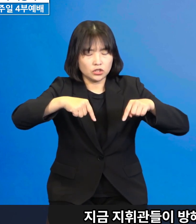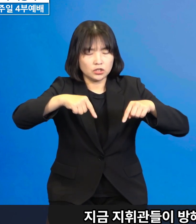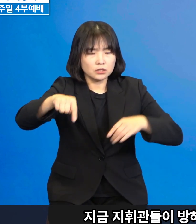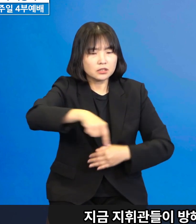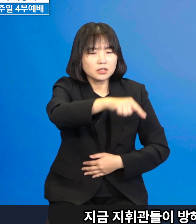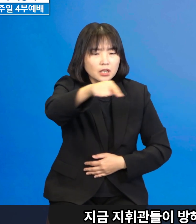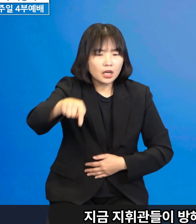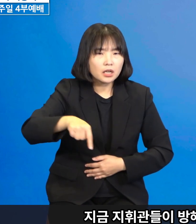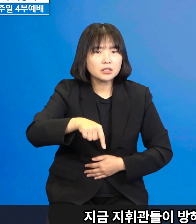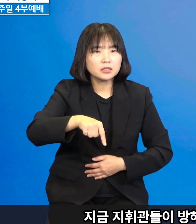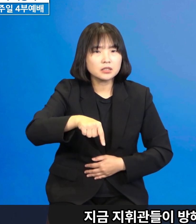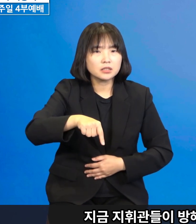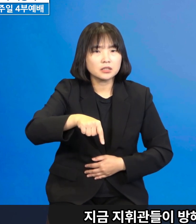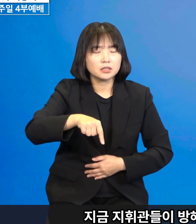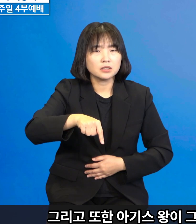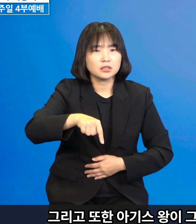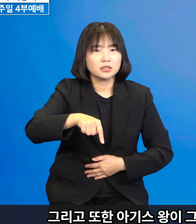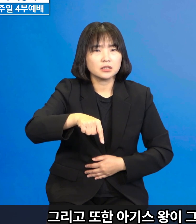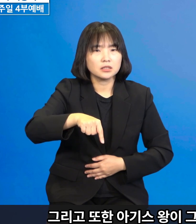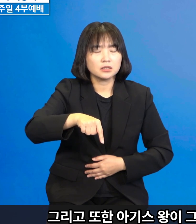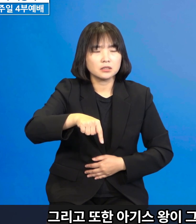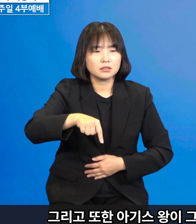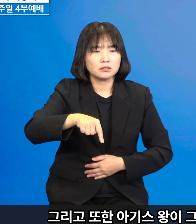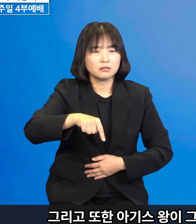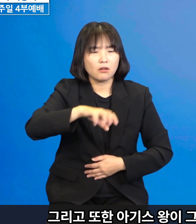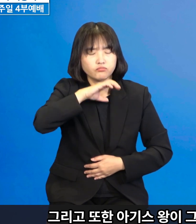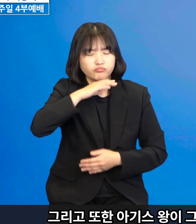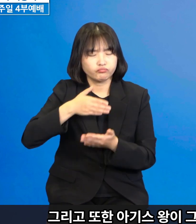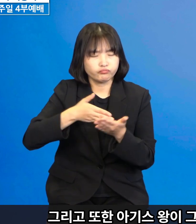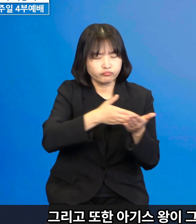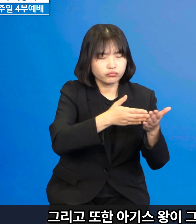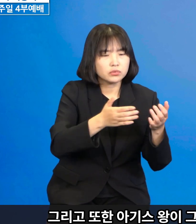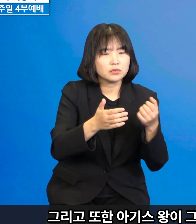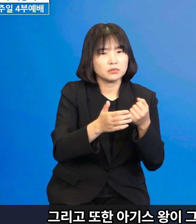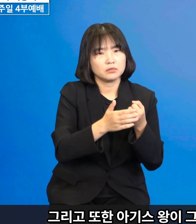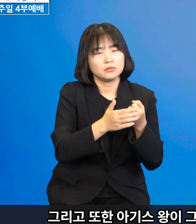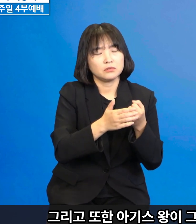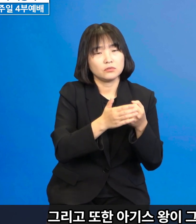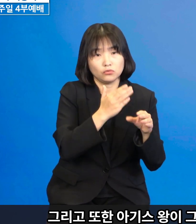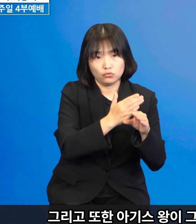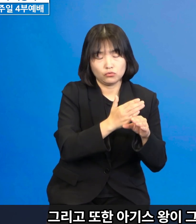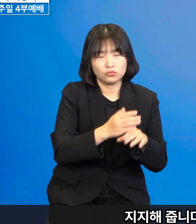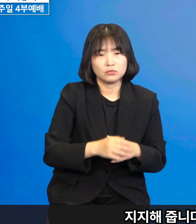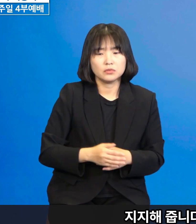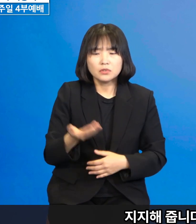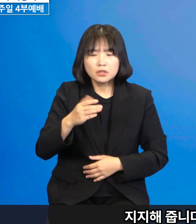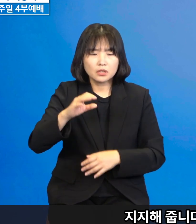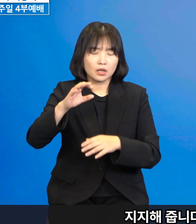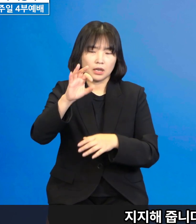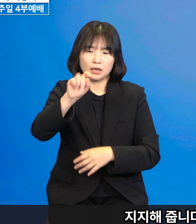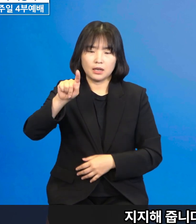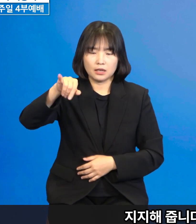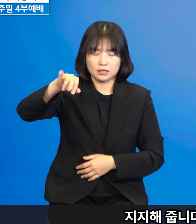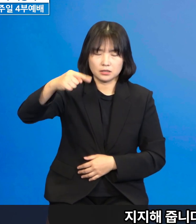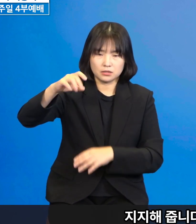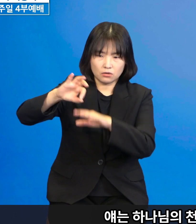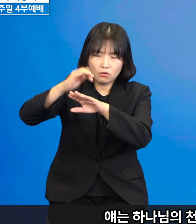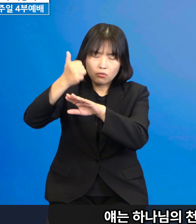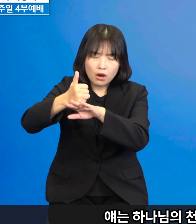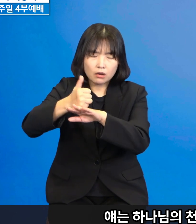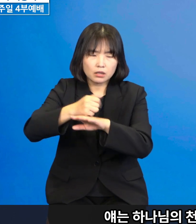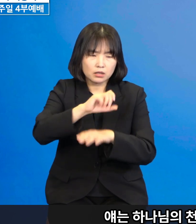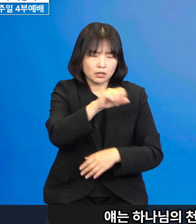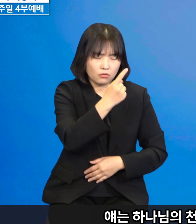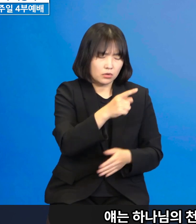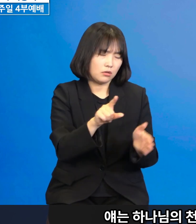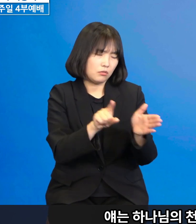방해해서 나가게 되는 거예요. 그리고 또한 아기스 왕이 그래도 여전히 다윗을 믿어줍니다. 지지해 줍니다. 정직한 자입니다.